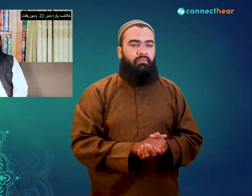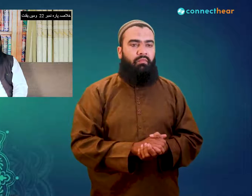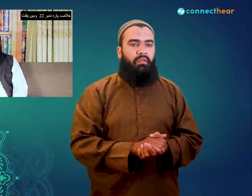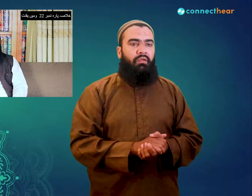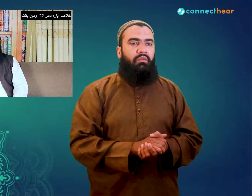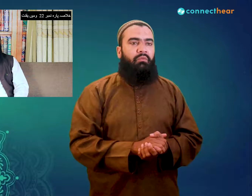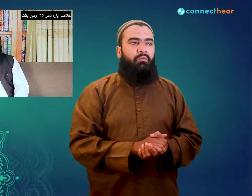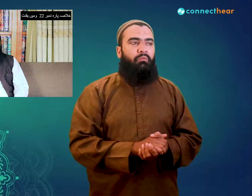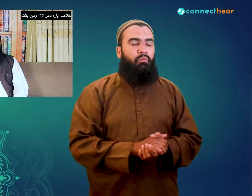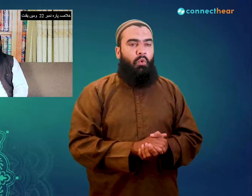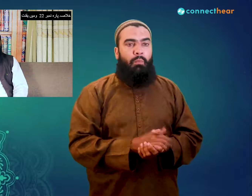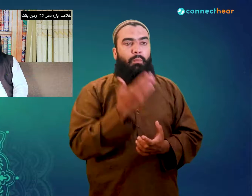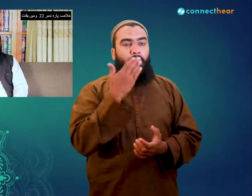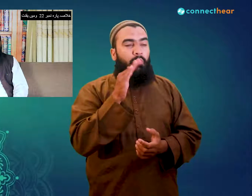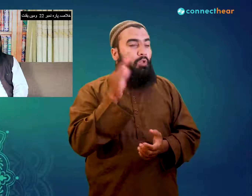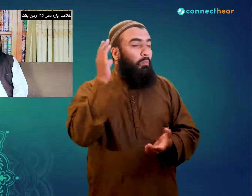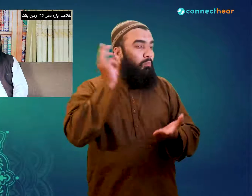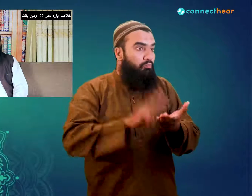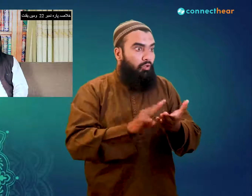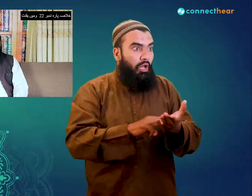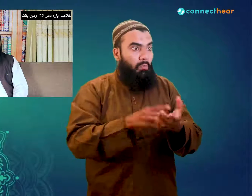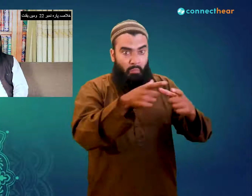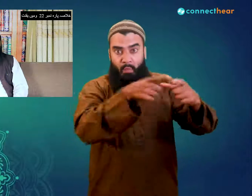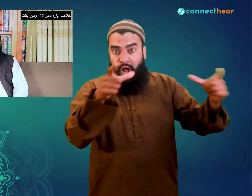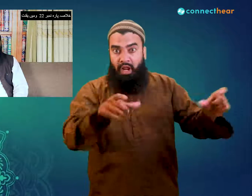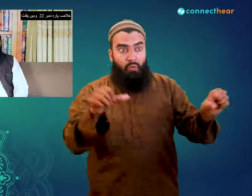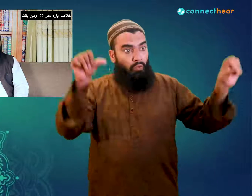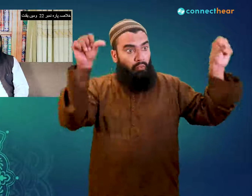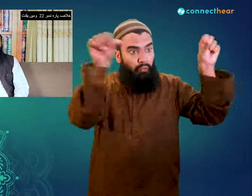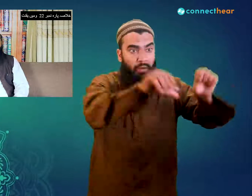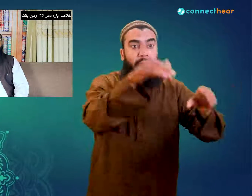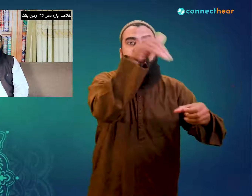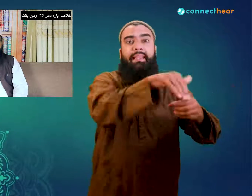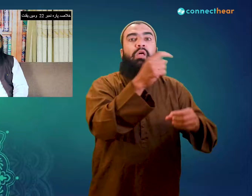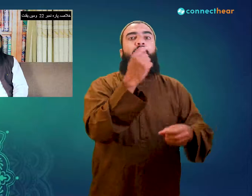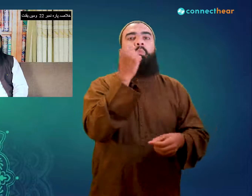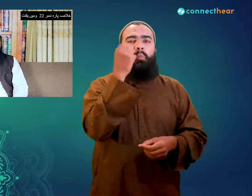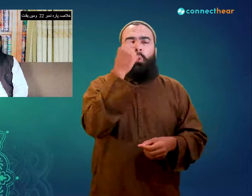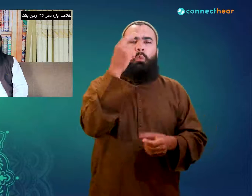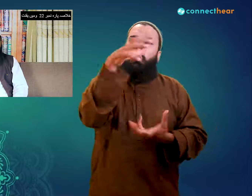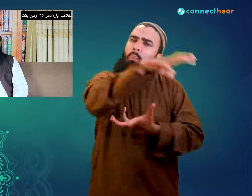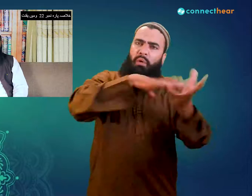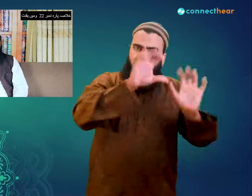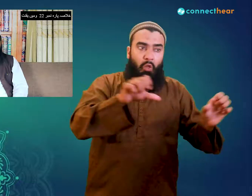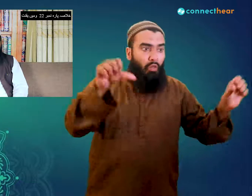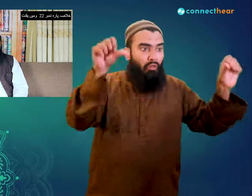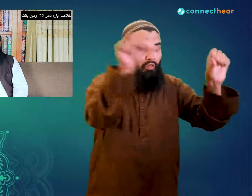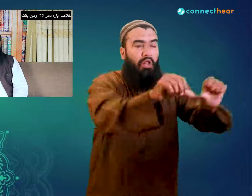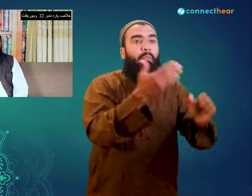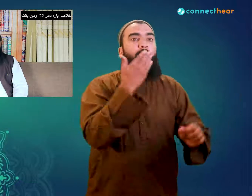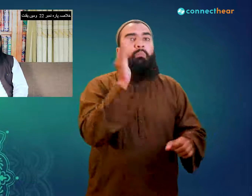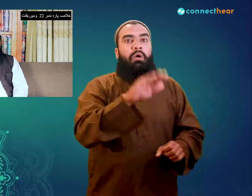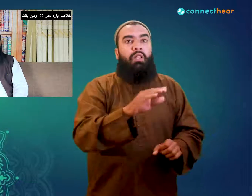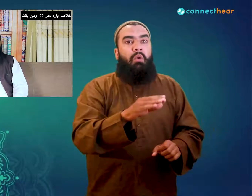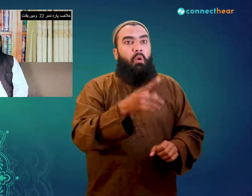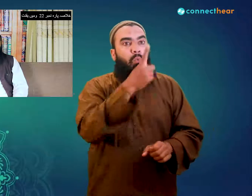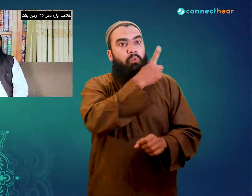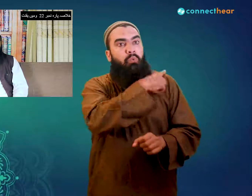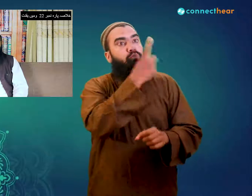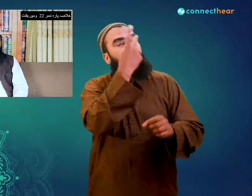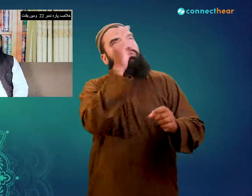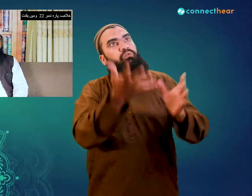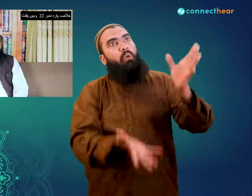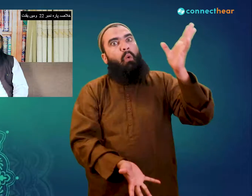تو انہوں نے بہت بڑا بہتان اور بہت بڑا گناہ اپنے ذمہ لے لیا۔ تو اس لیے فرمایا کسی مومن